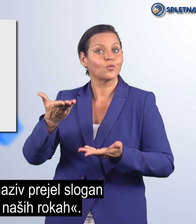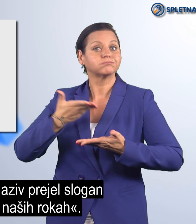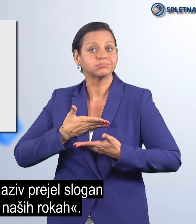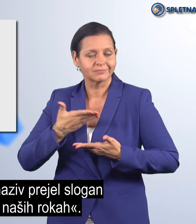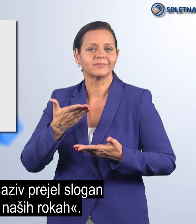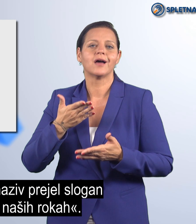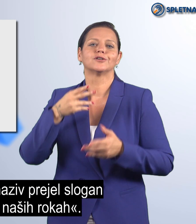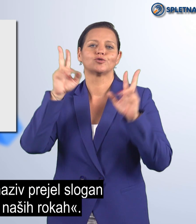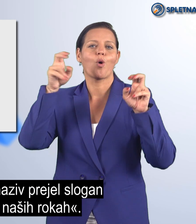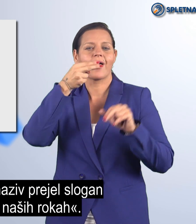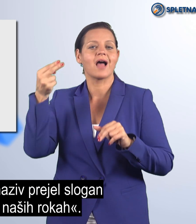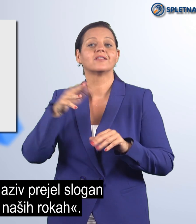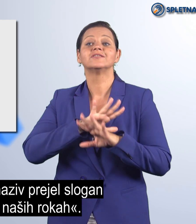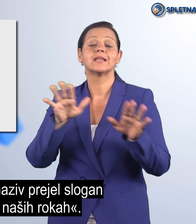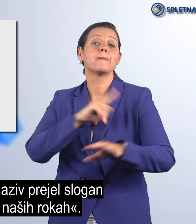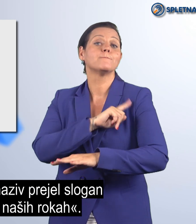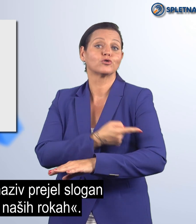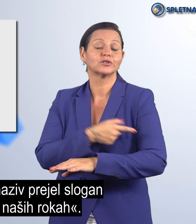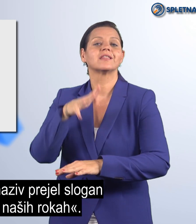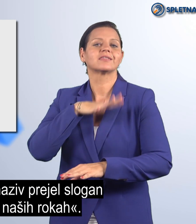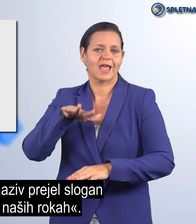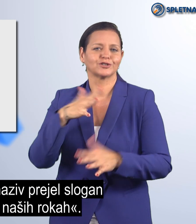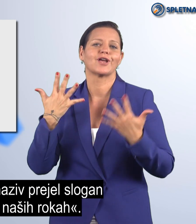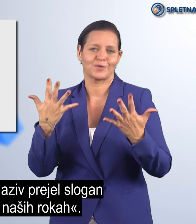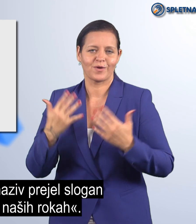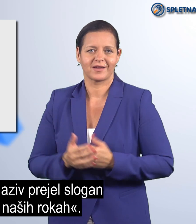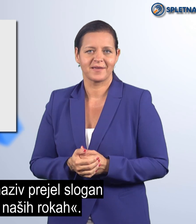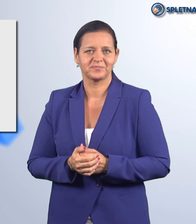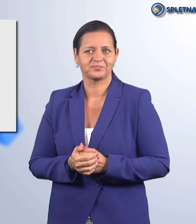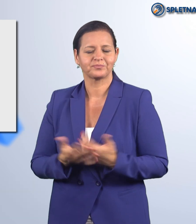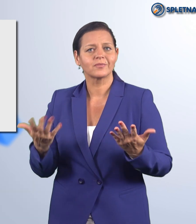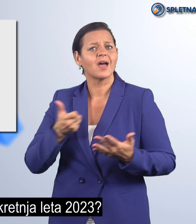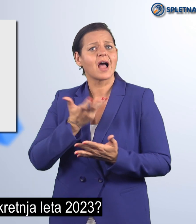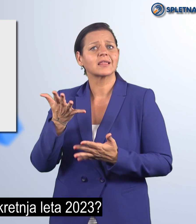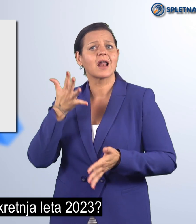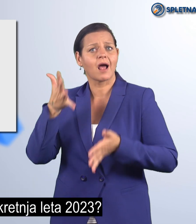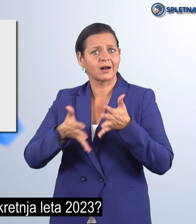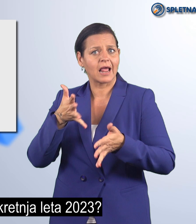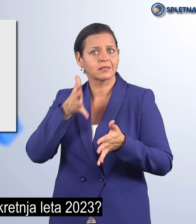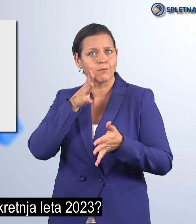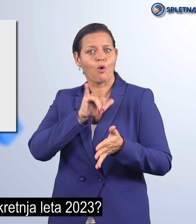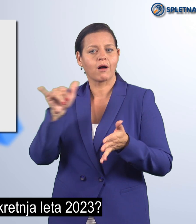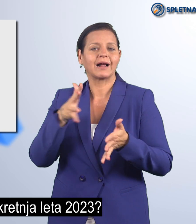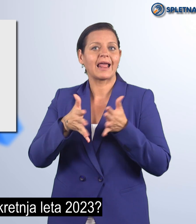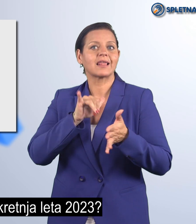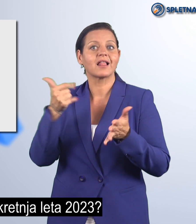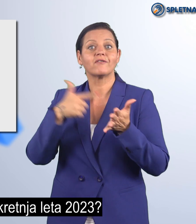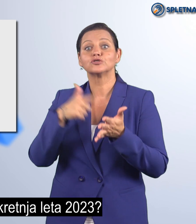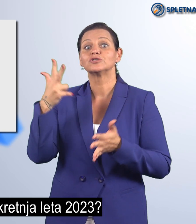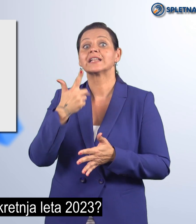glasov dobila Kretnja PCT, lani pa je ta naziv prejel slogan Vse je v naših rokah. In katera bo Kretnja